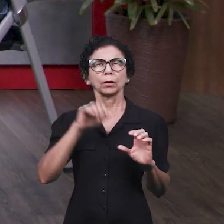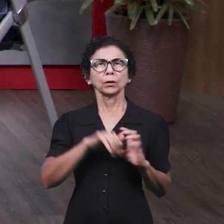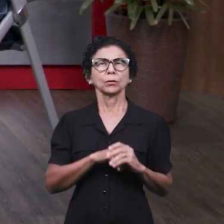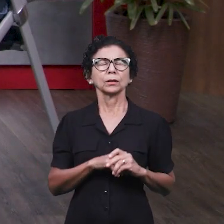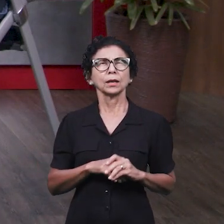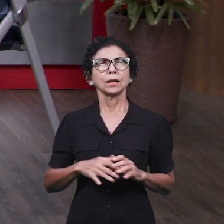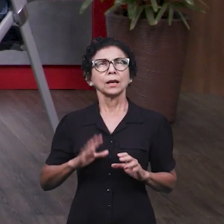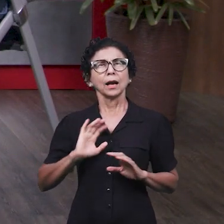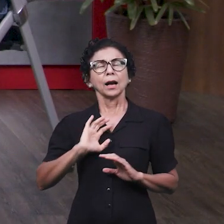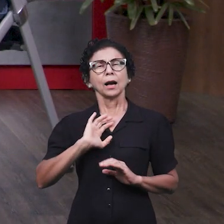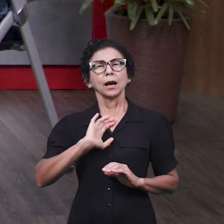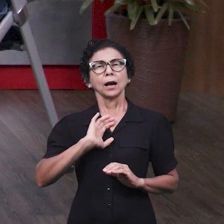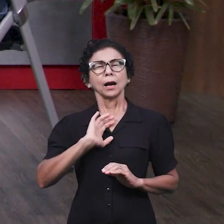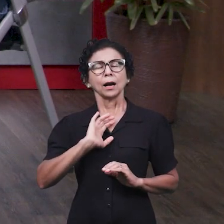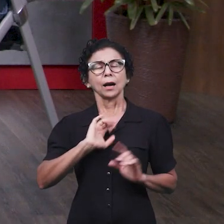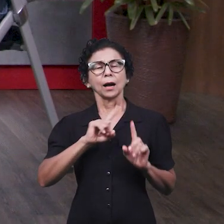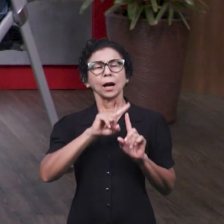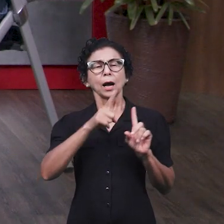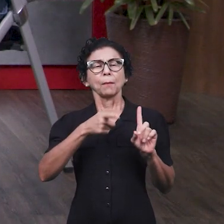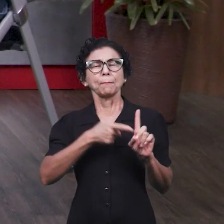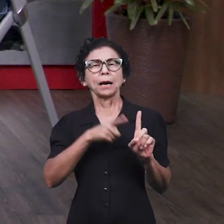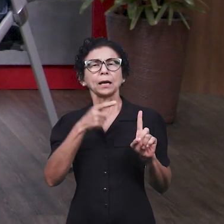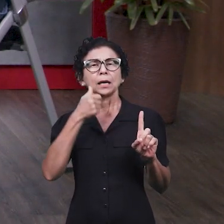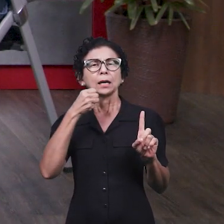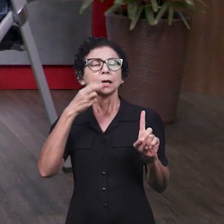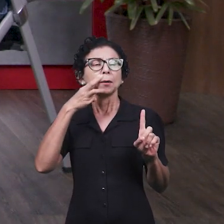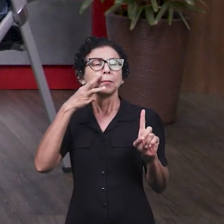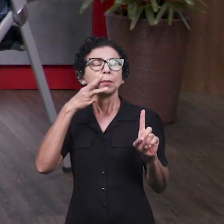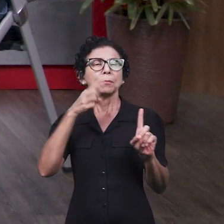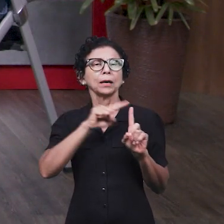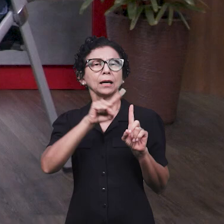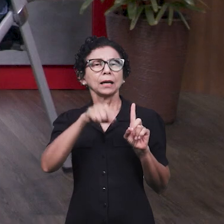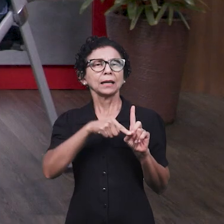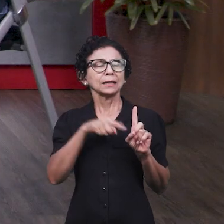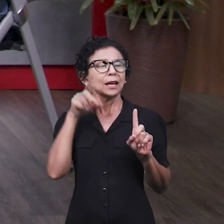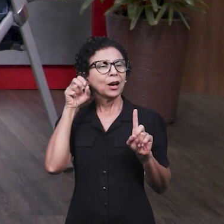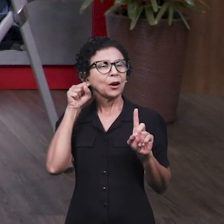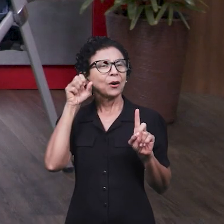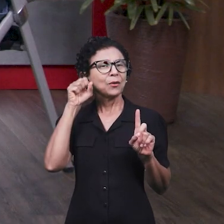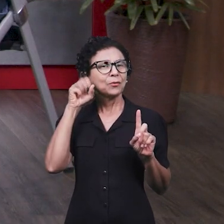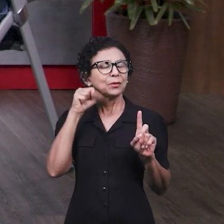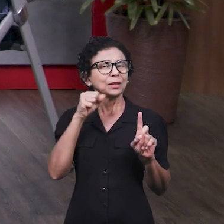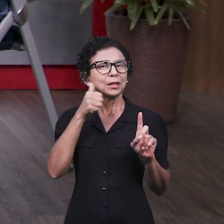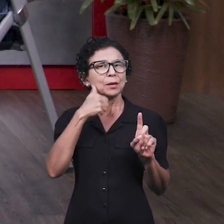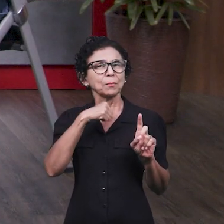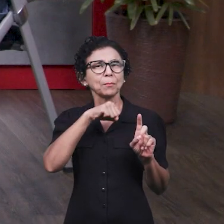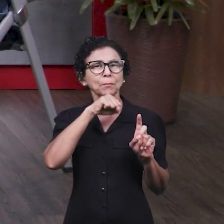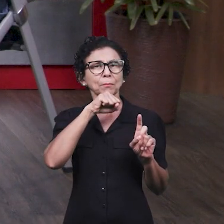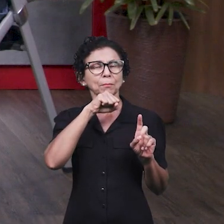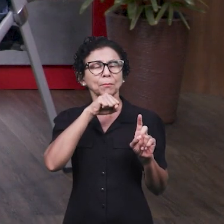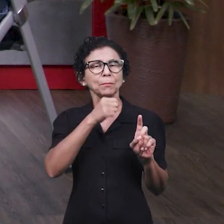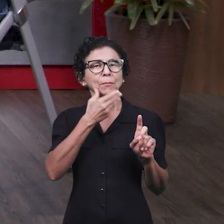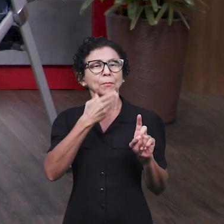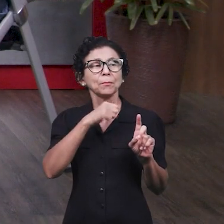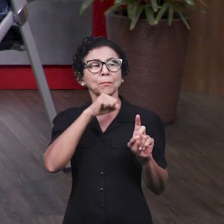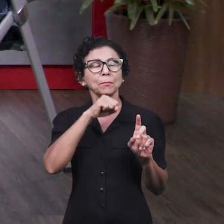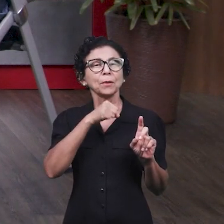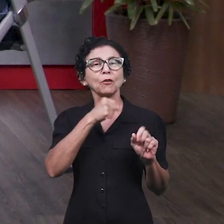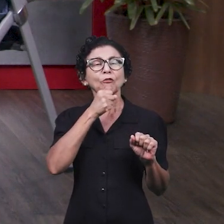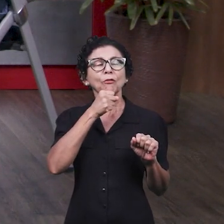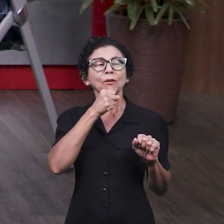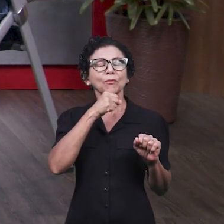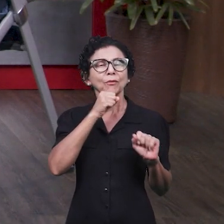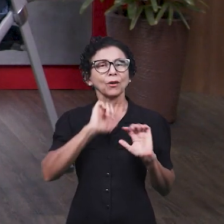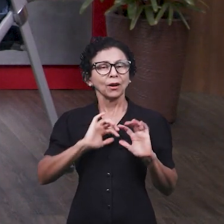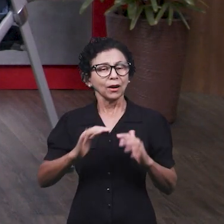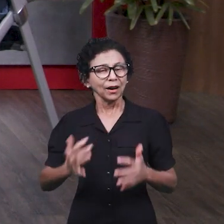desde a barriga da minha mãe. Muitas vezes o bebê demonstra um sorriso quando ouve a voz do pai, da avó, e ele já começou a ouvir do útero